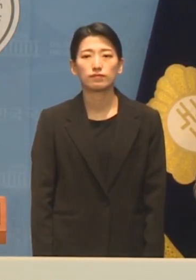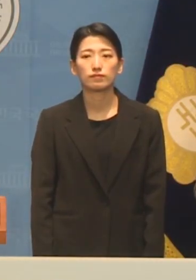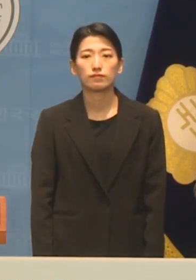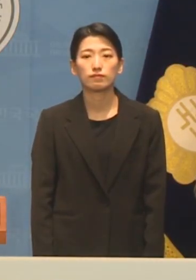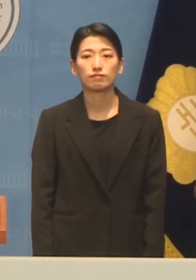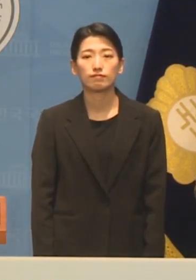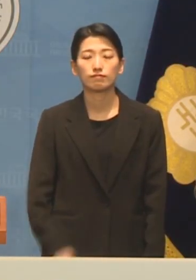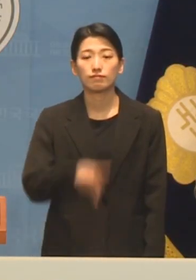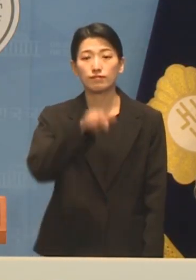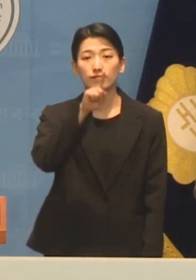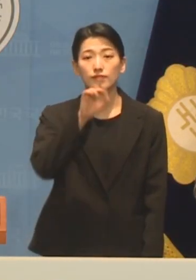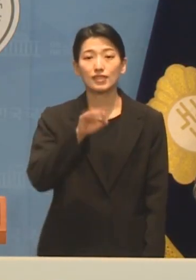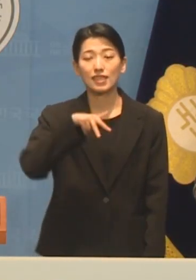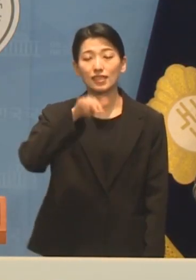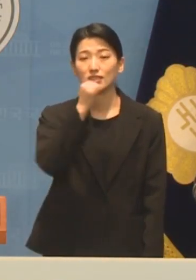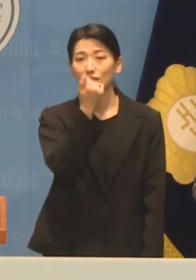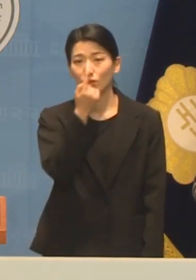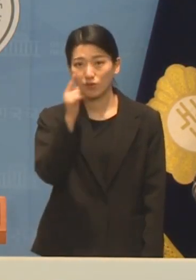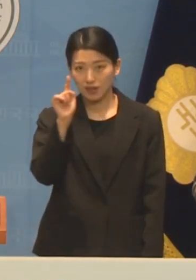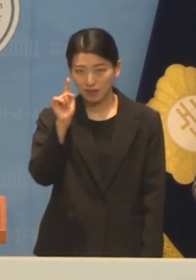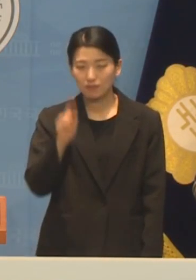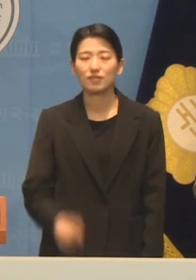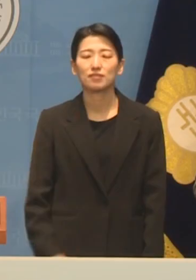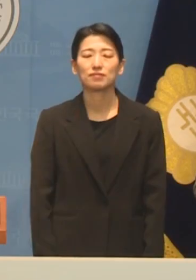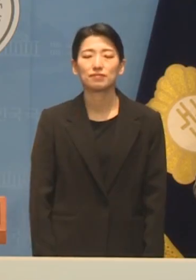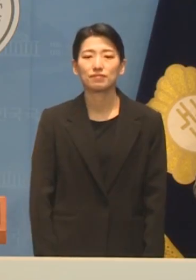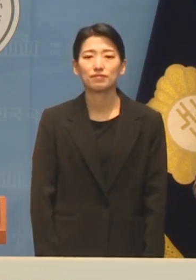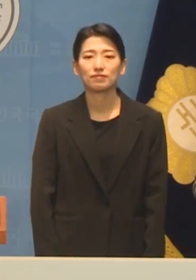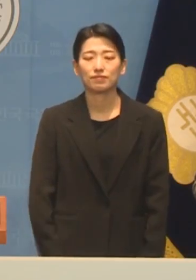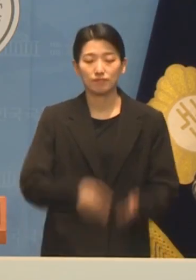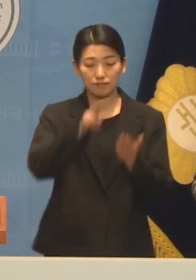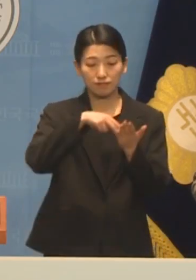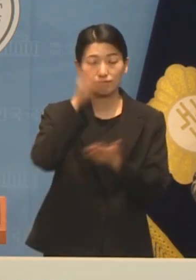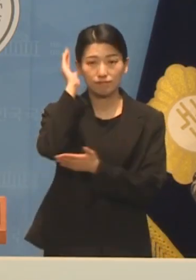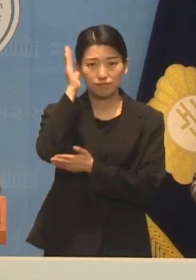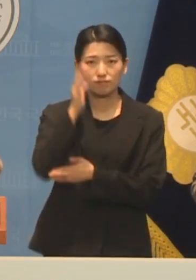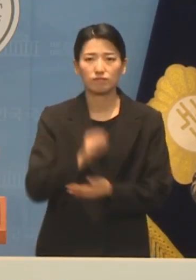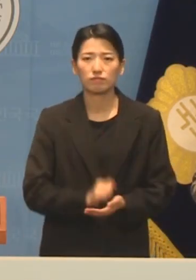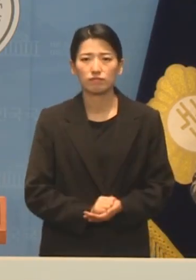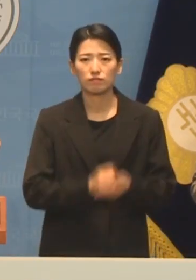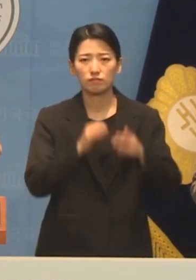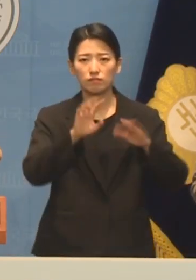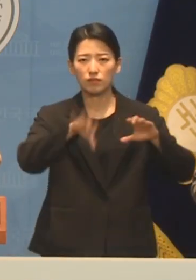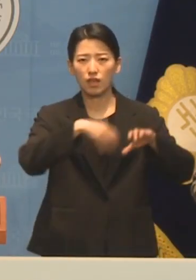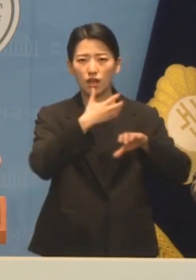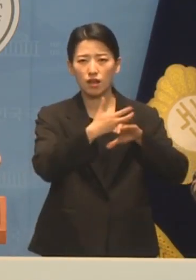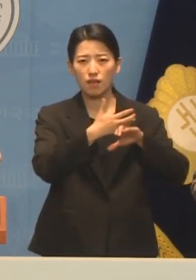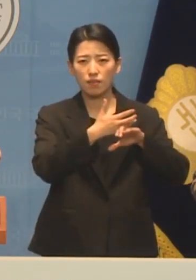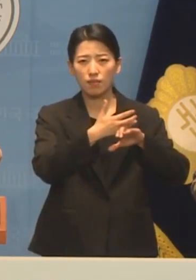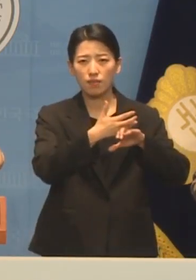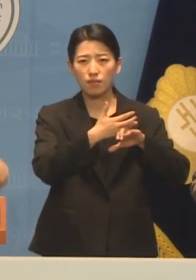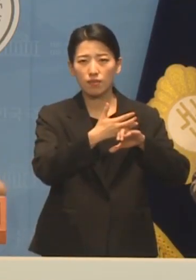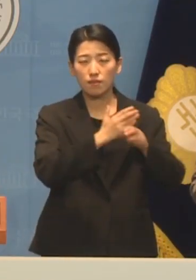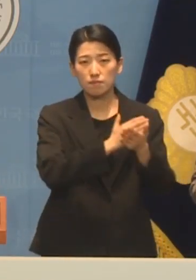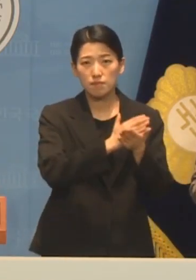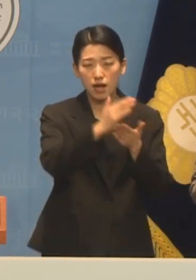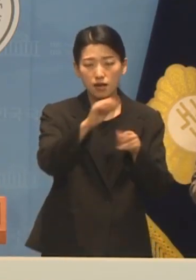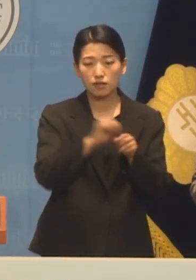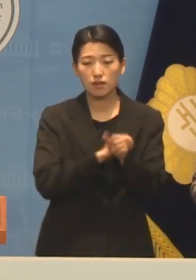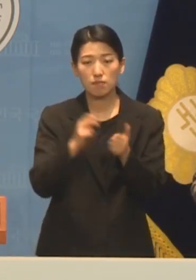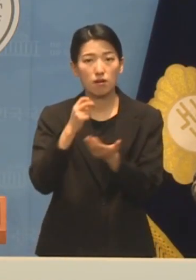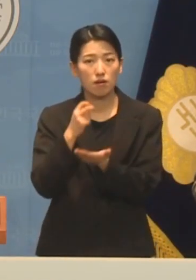네, 장지화 공동대표입니다. 기자회견문 읽겠습니다. 내란 종식 특별법